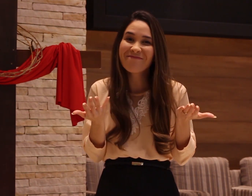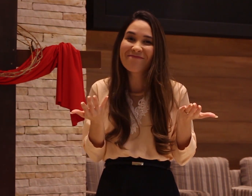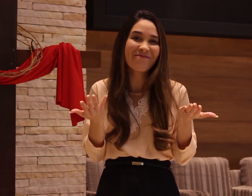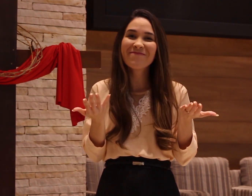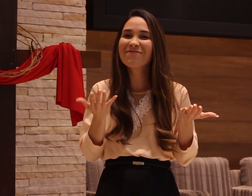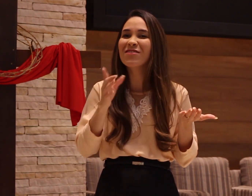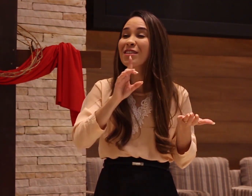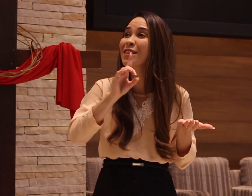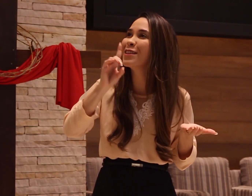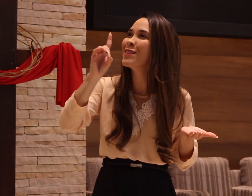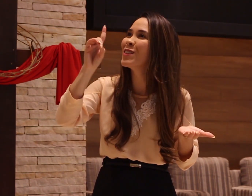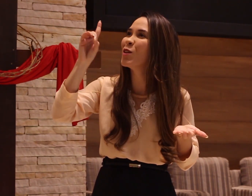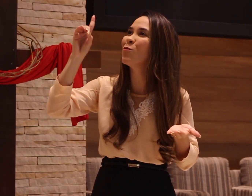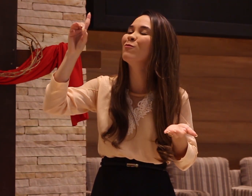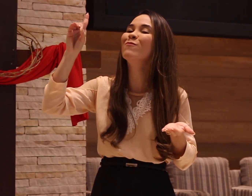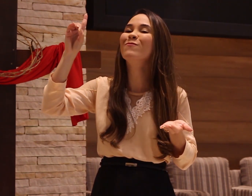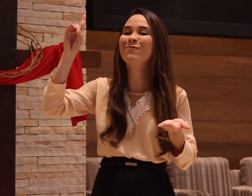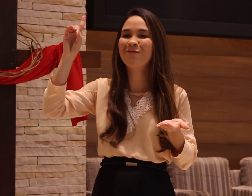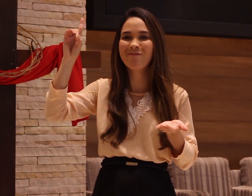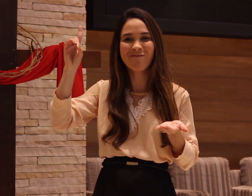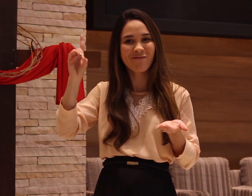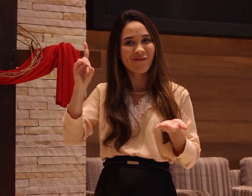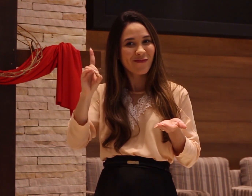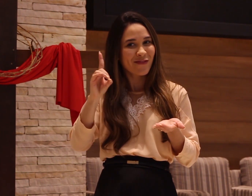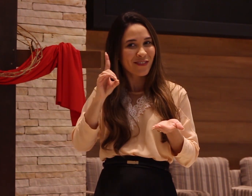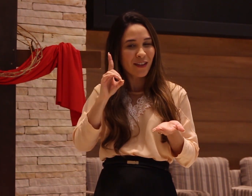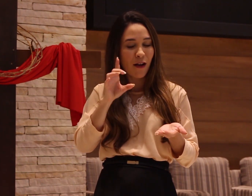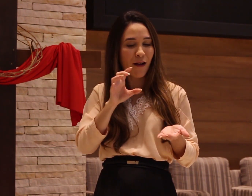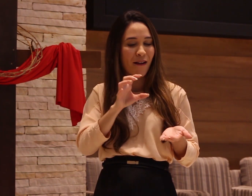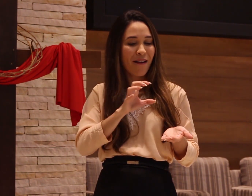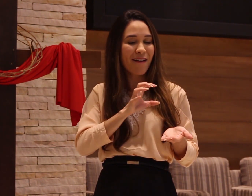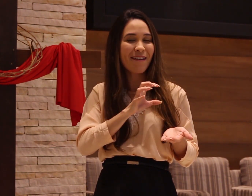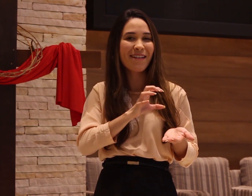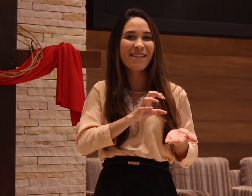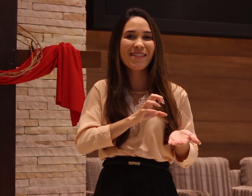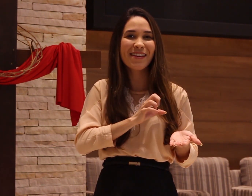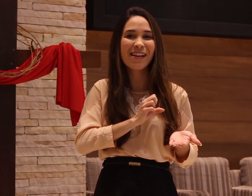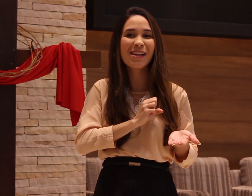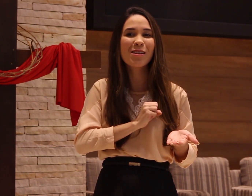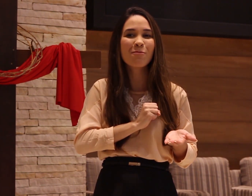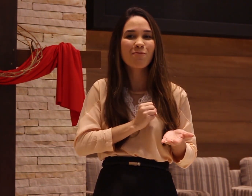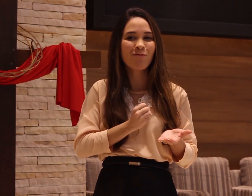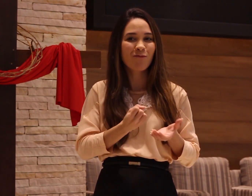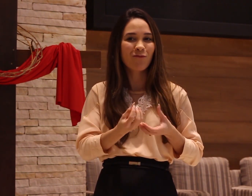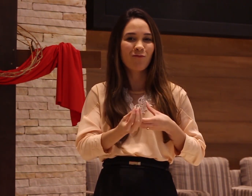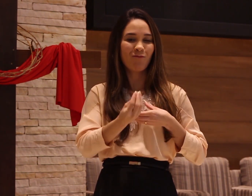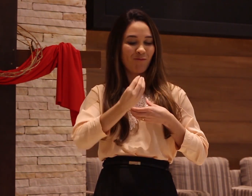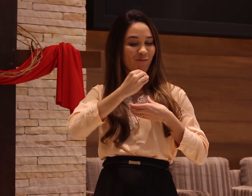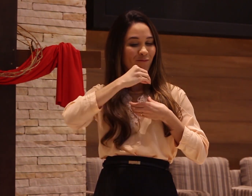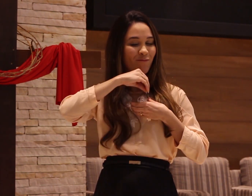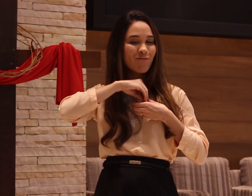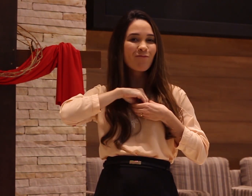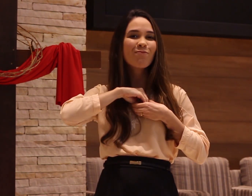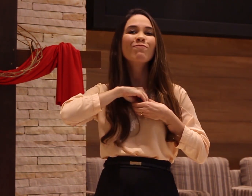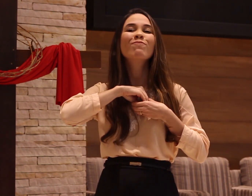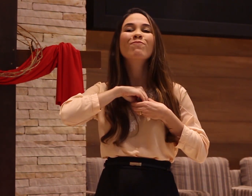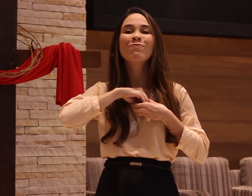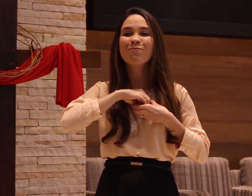começar. É tão profundo, intenso, imenso e é por